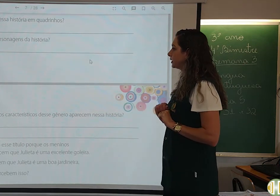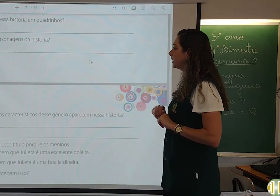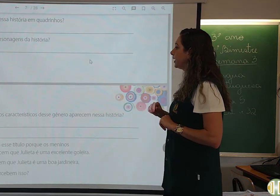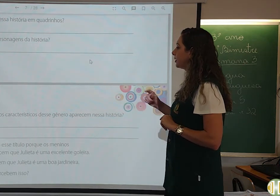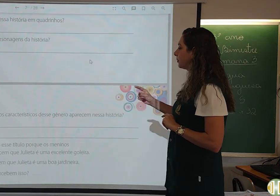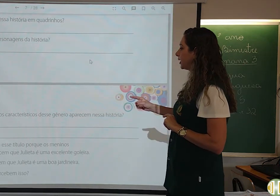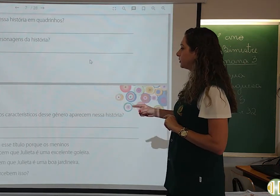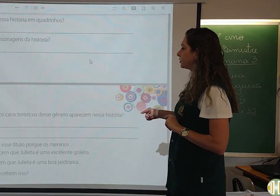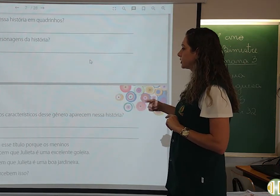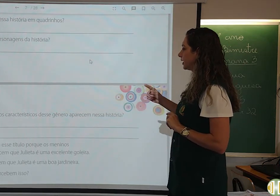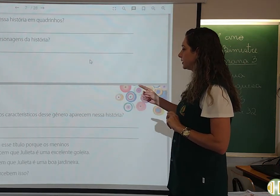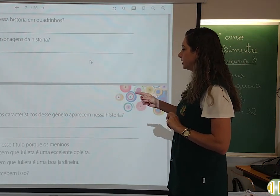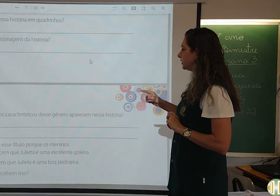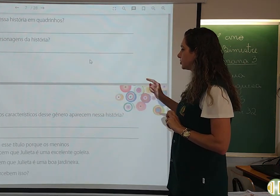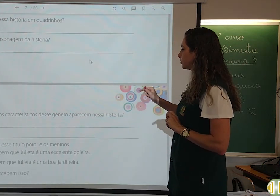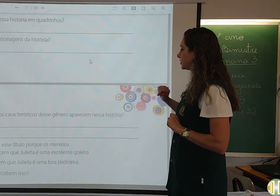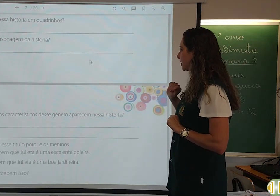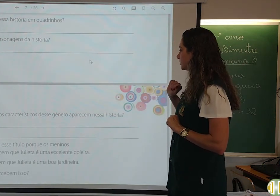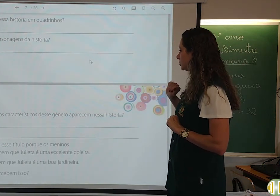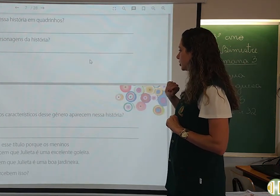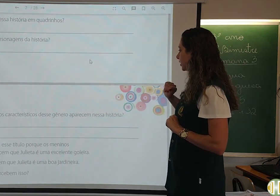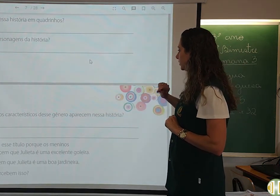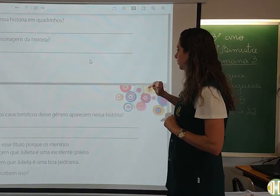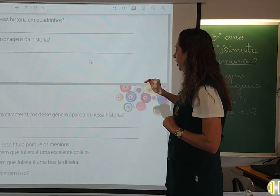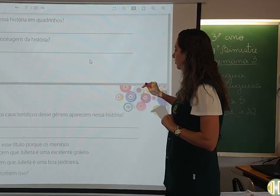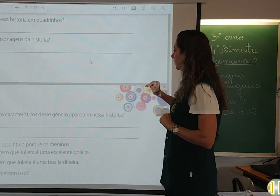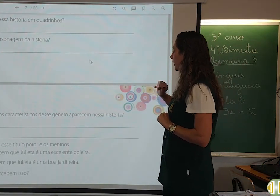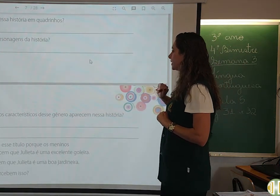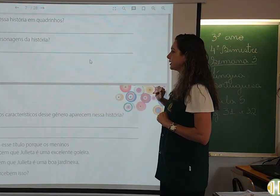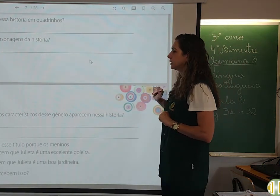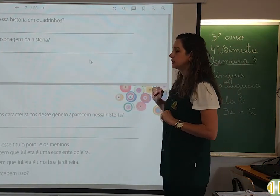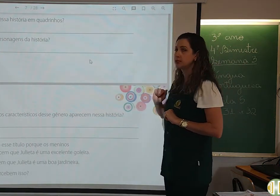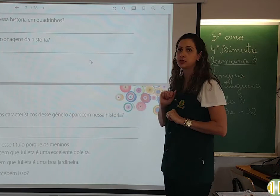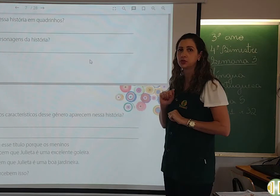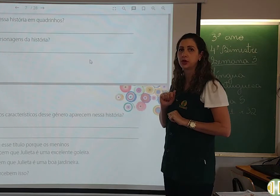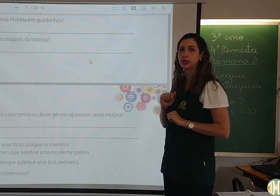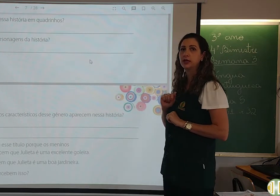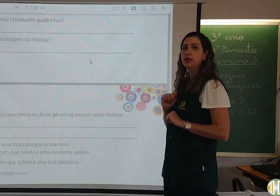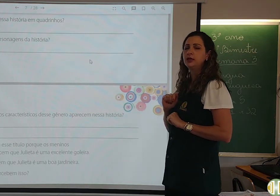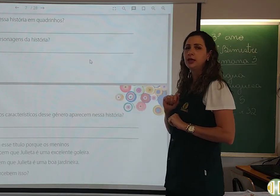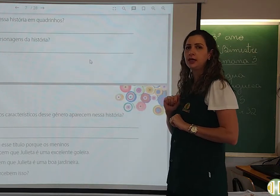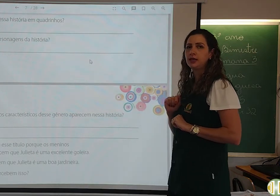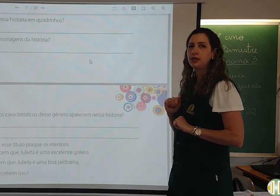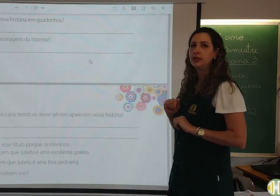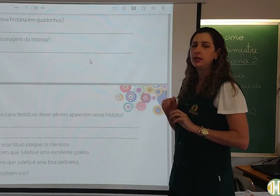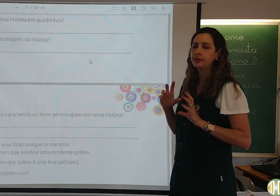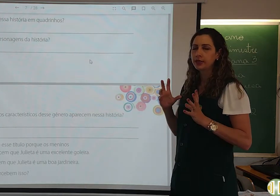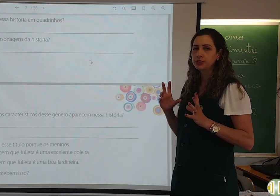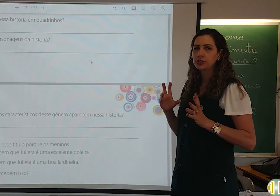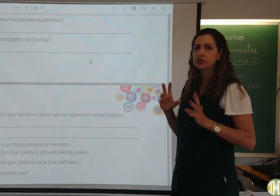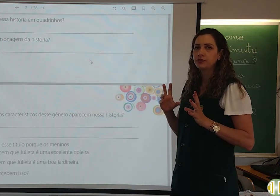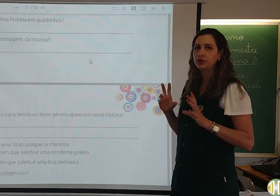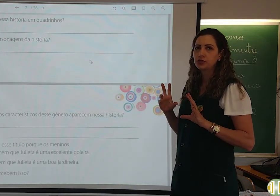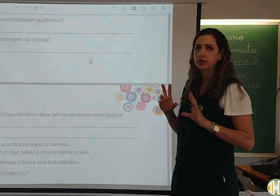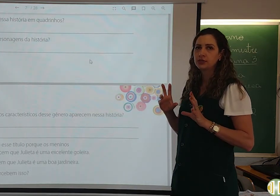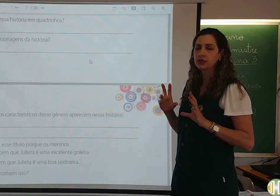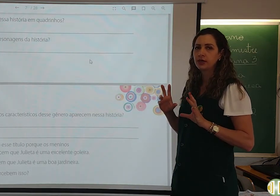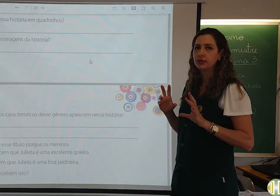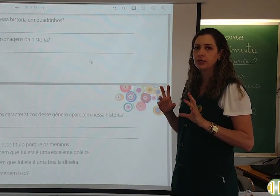Que elementos característicos desse gênero aparecem nessa história? E aí? Lembra que a gente viu que histórias em